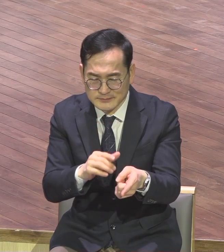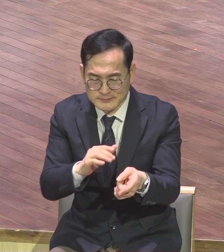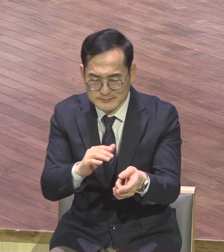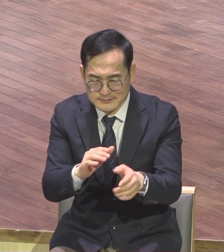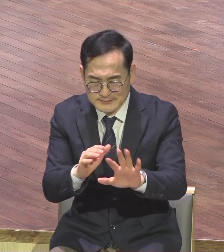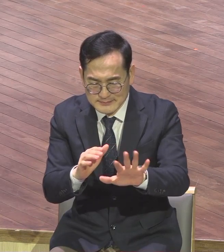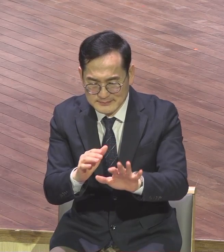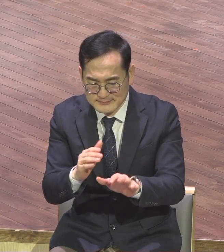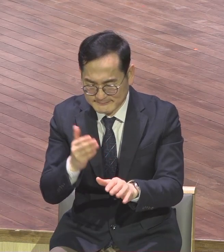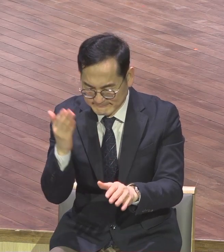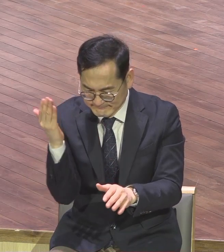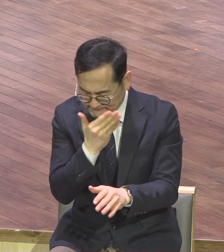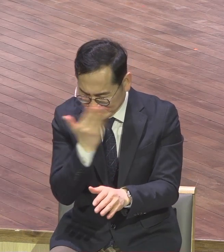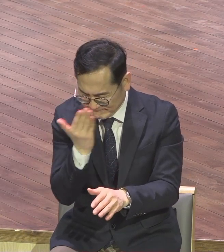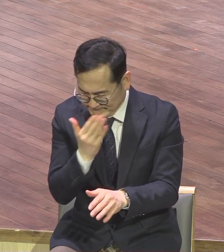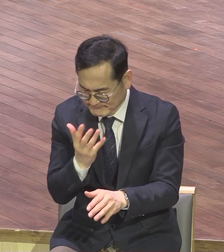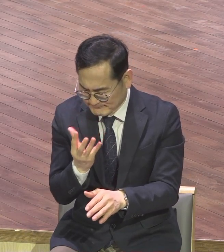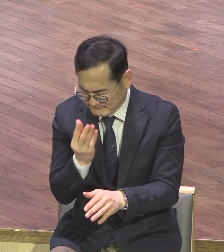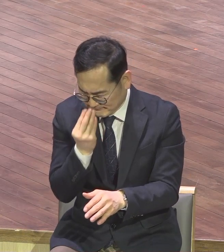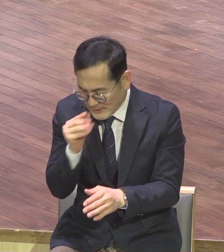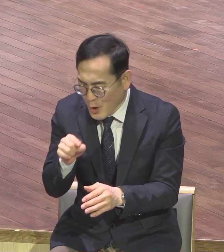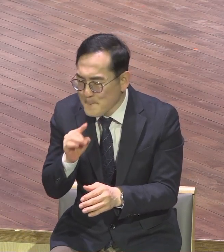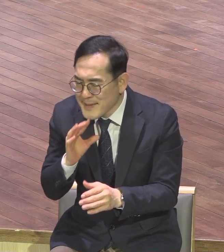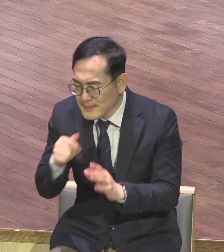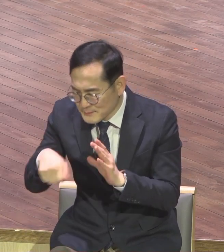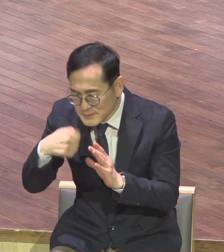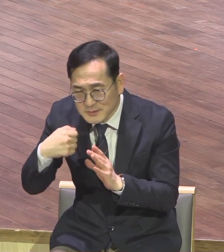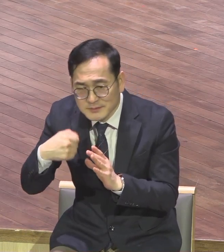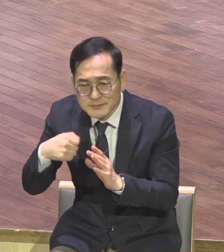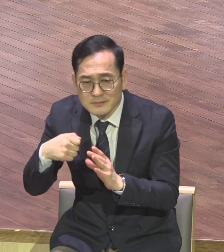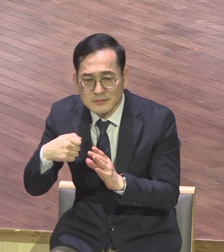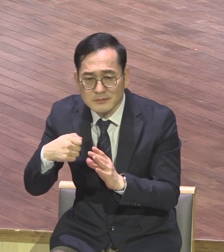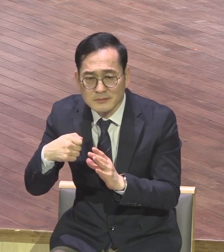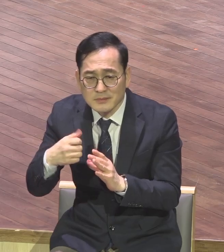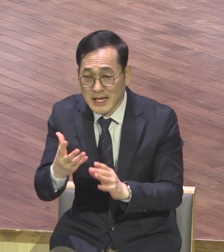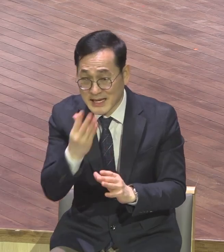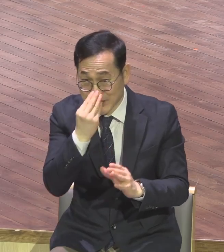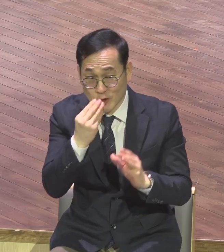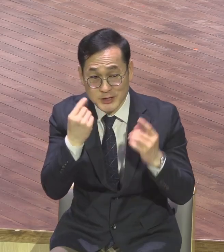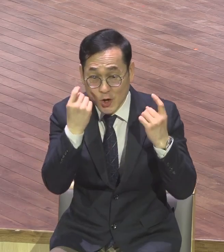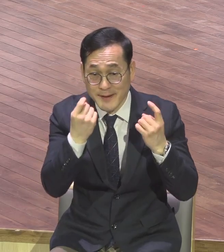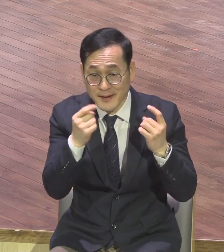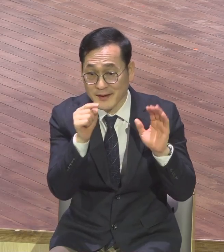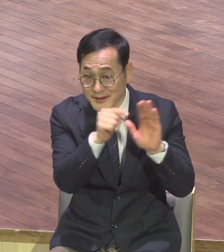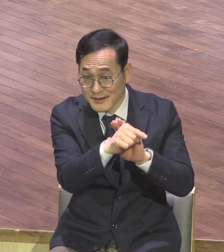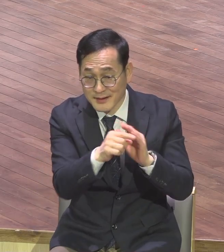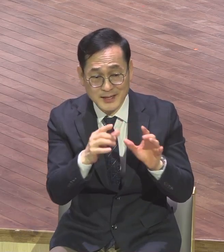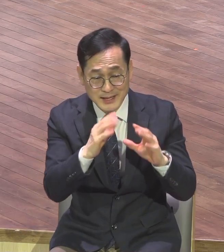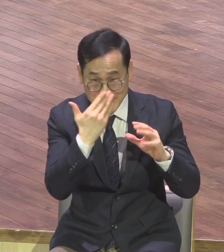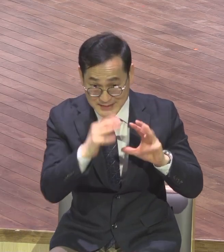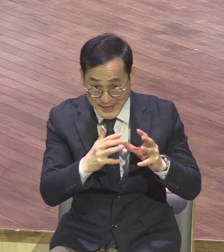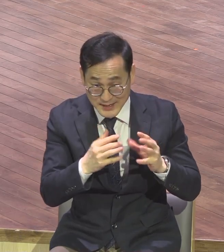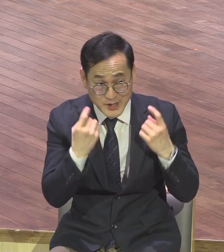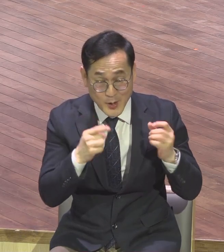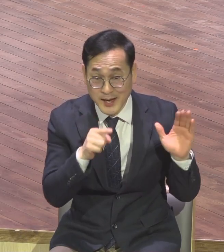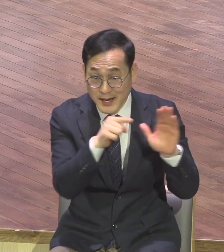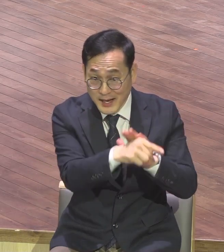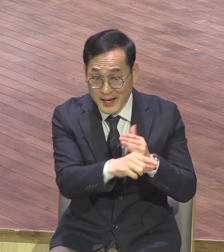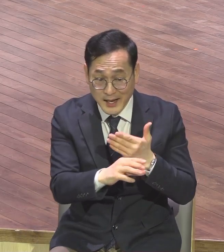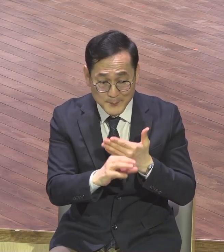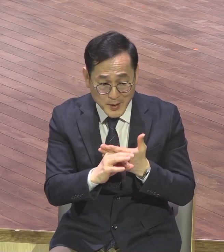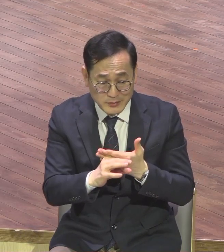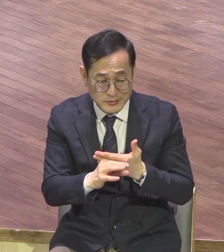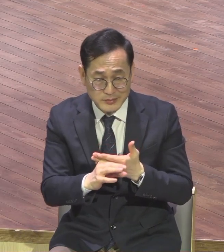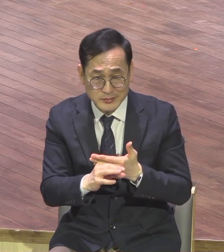거. 지금도 마찬가지예요. 2000년이 지나 지금도 성지순례 가보면 여러분 알아요. 이제 우리 음식 못 먹게